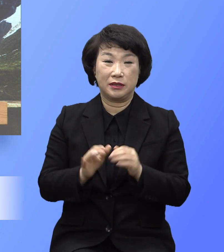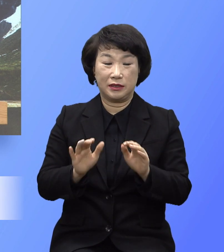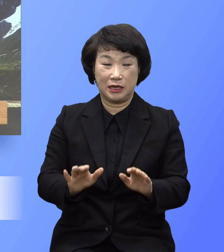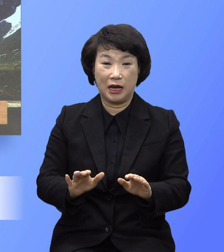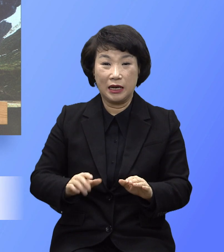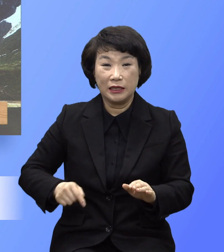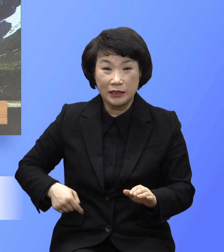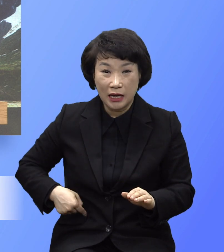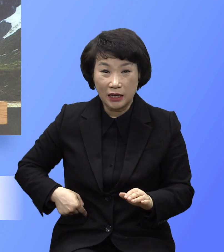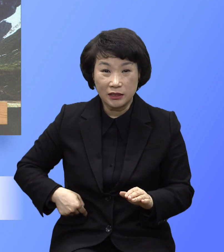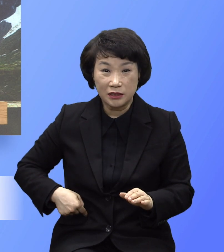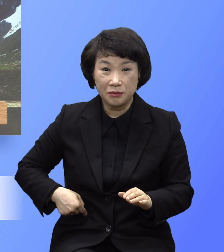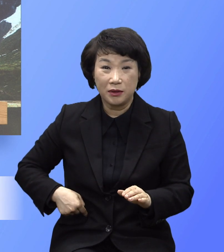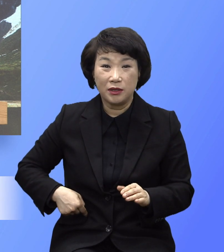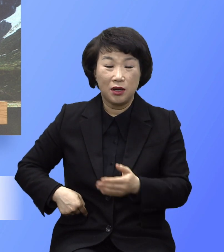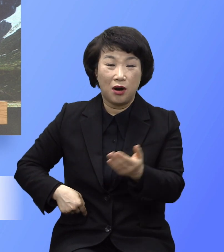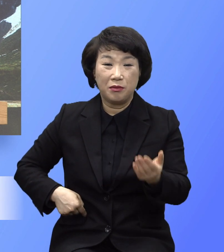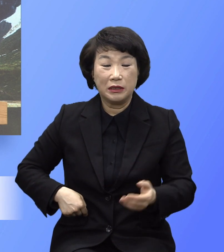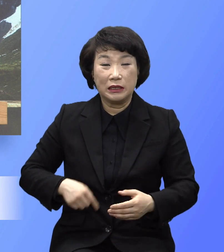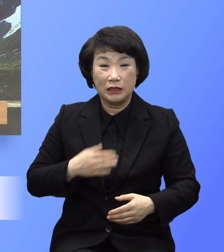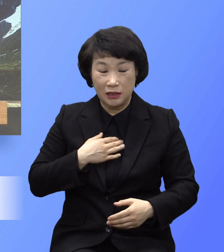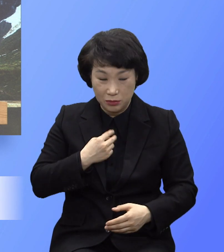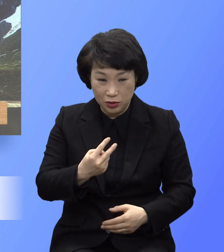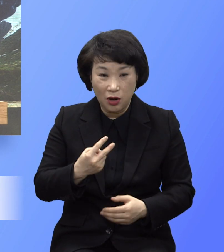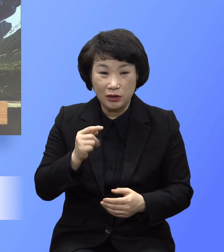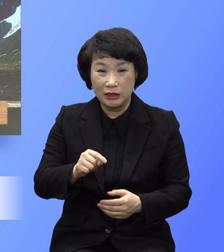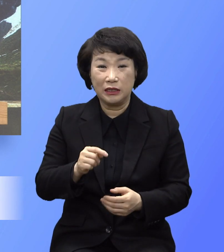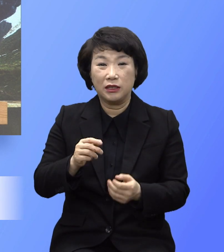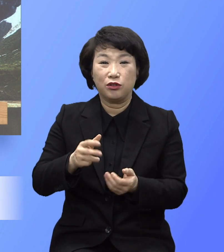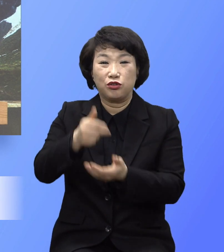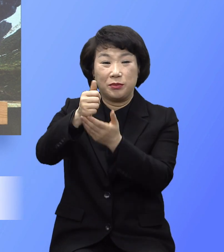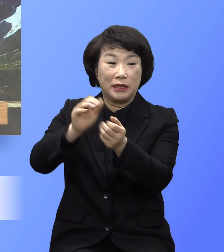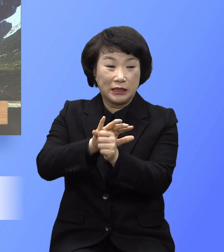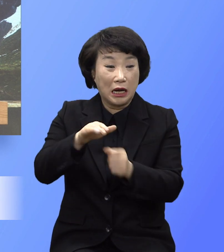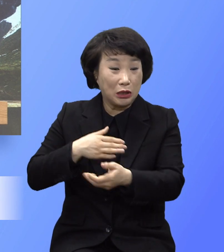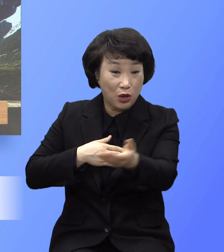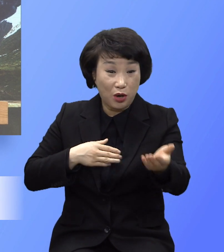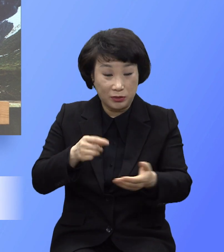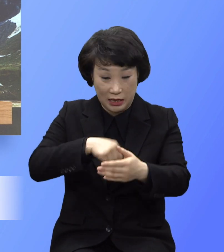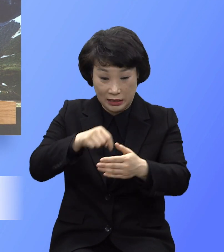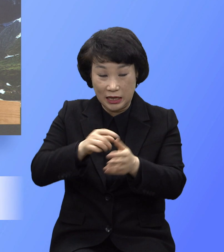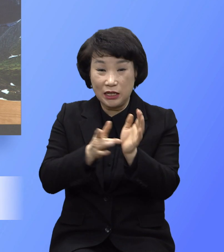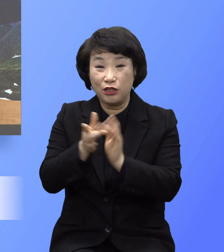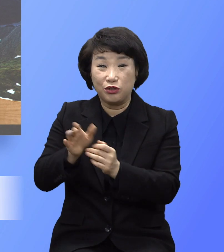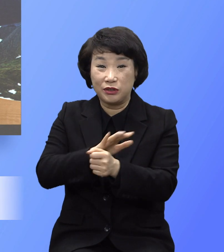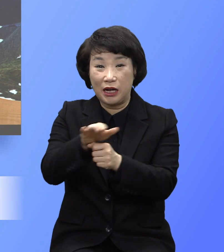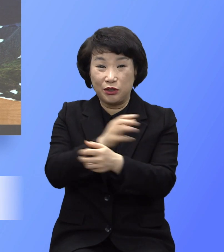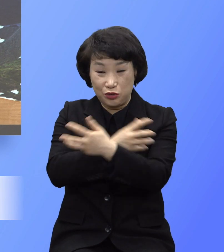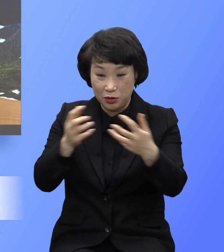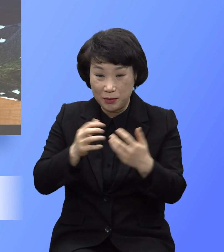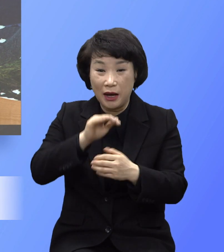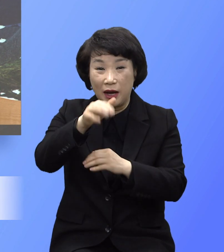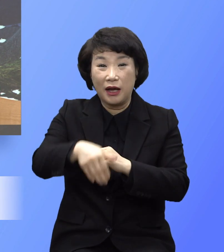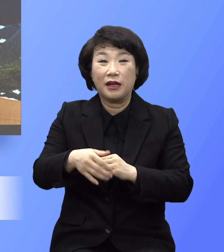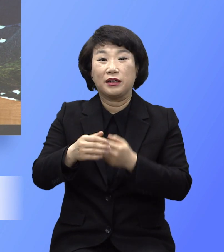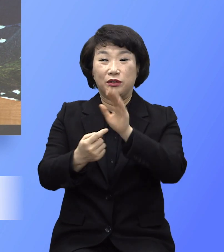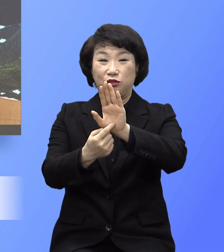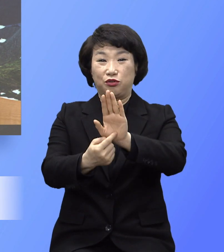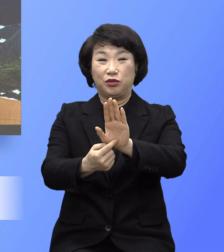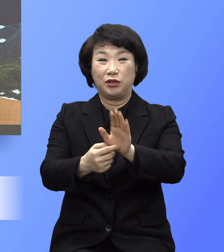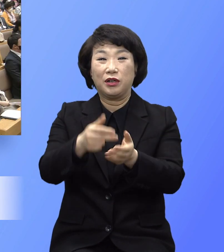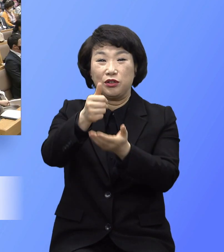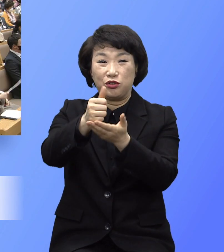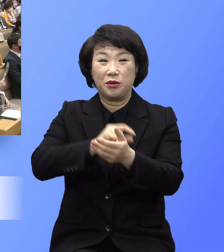노골적이고 양심적이고 의도적인 사랑이 여러분 속에 예수 사랑으로 넘쳐나기를 주님의